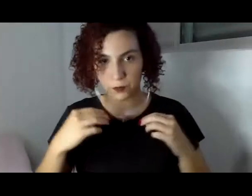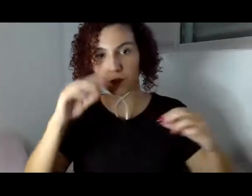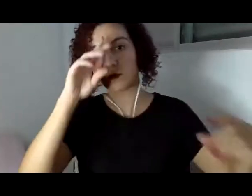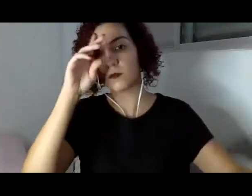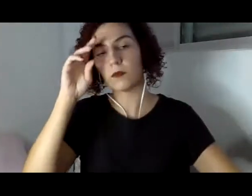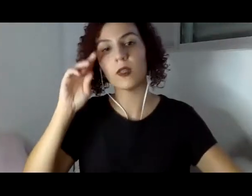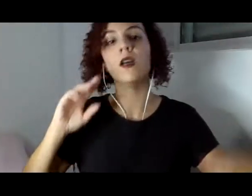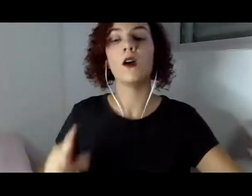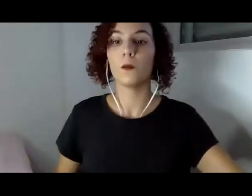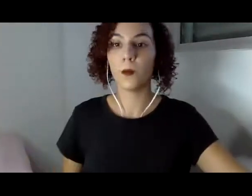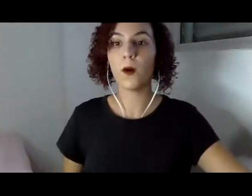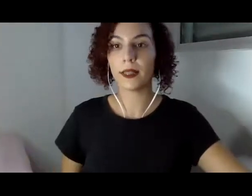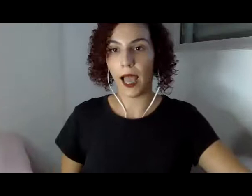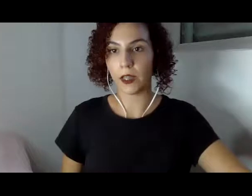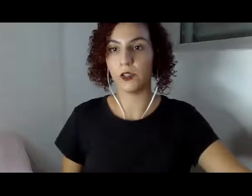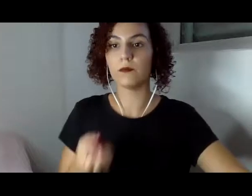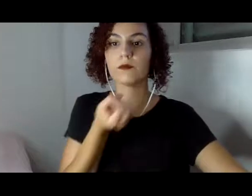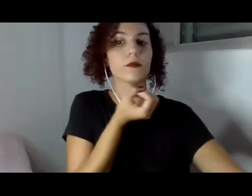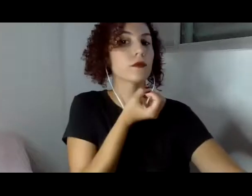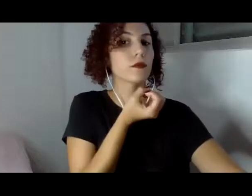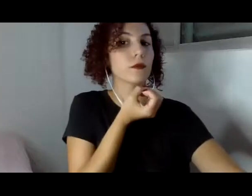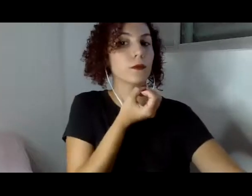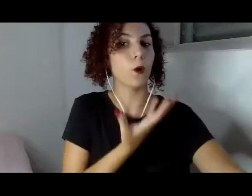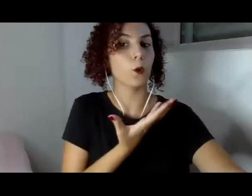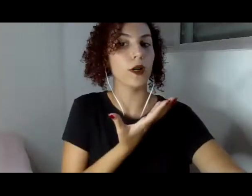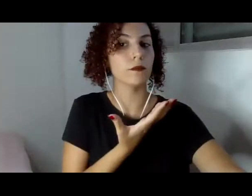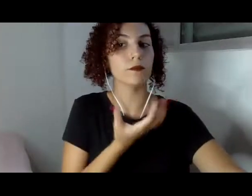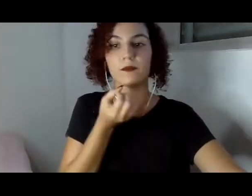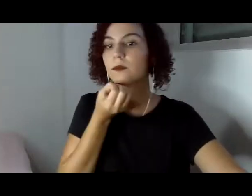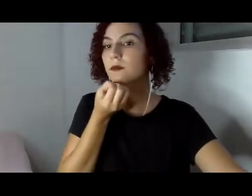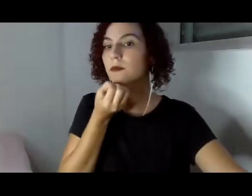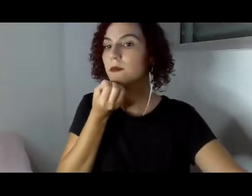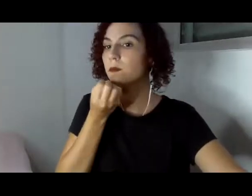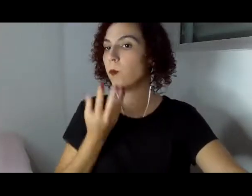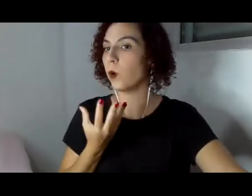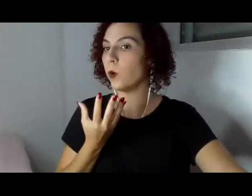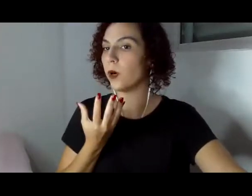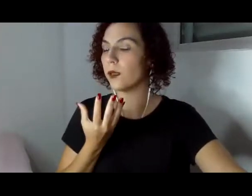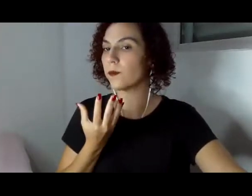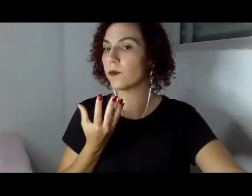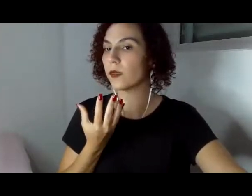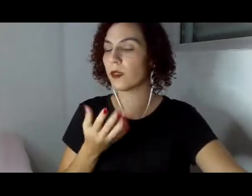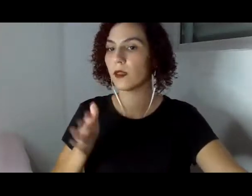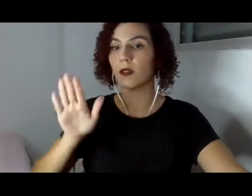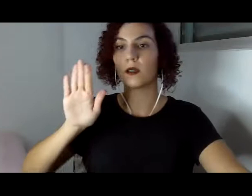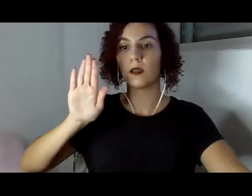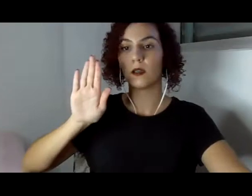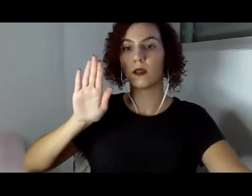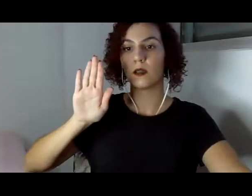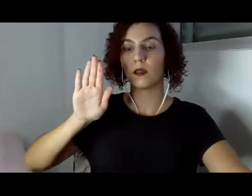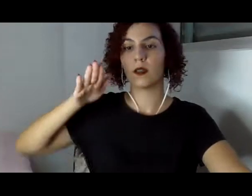você. Boa tarde. Boa. Boa.